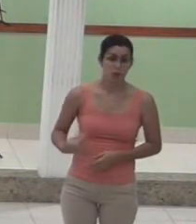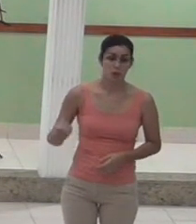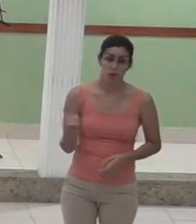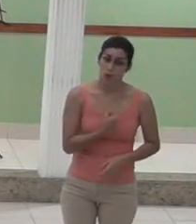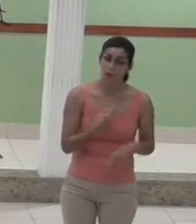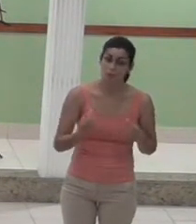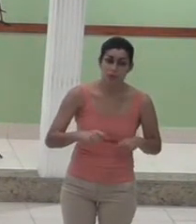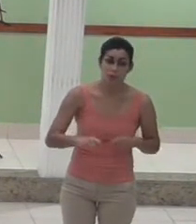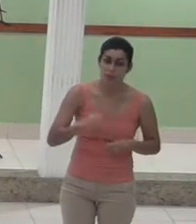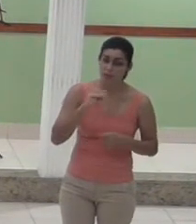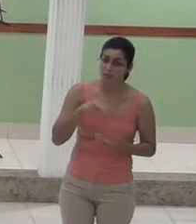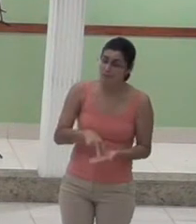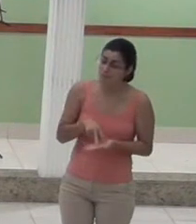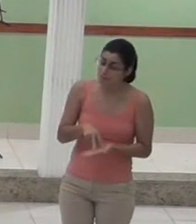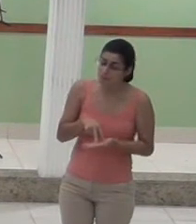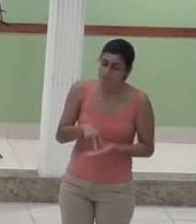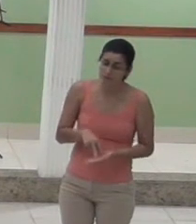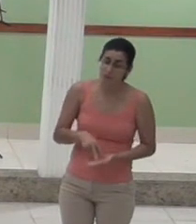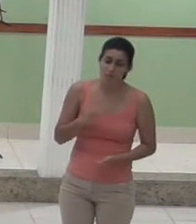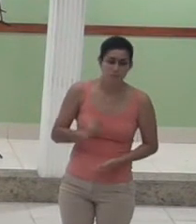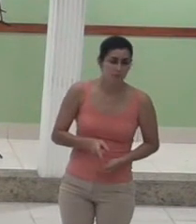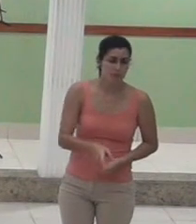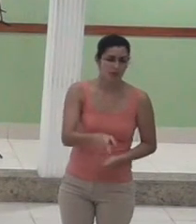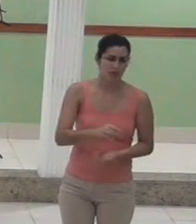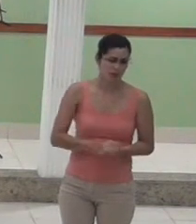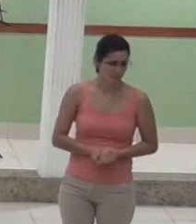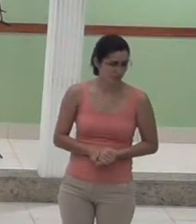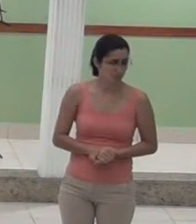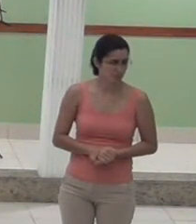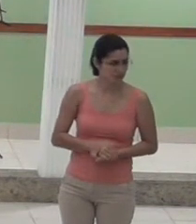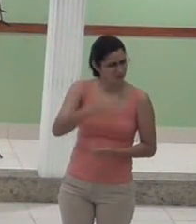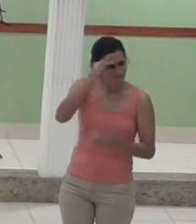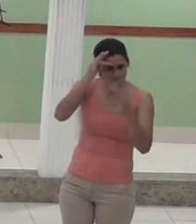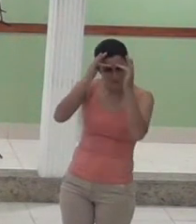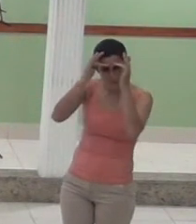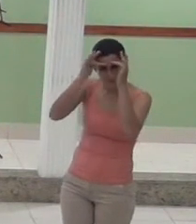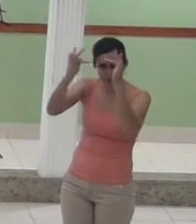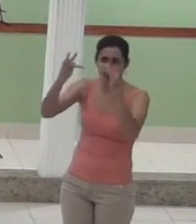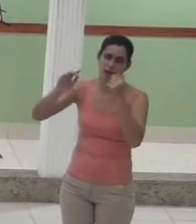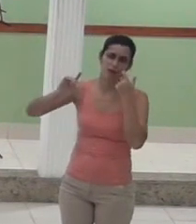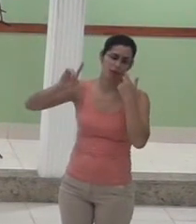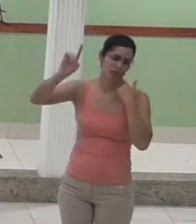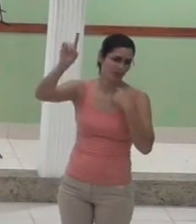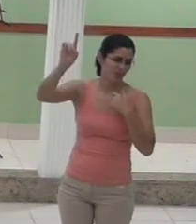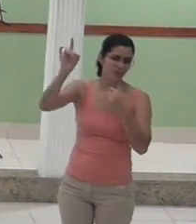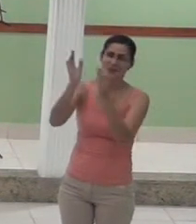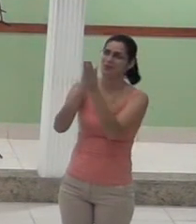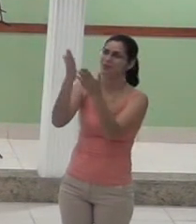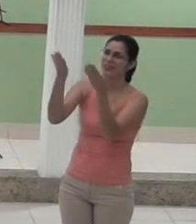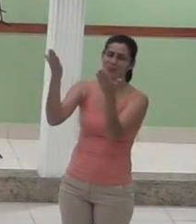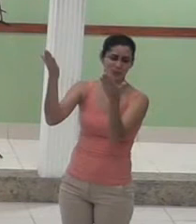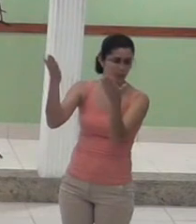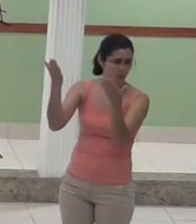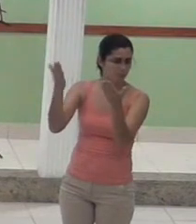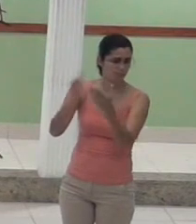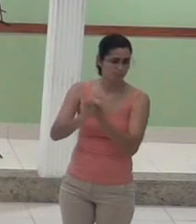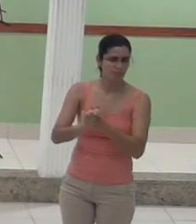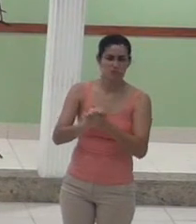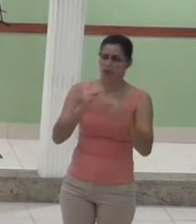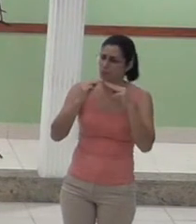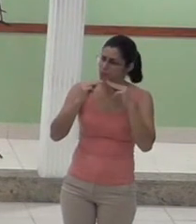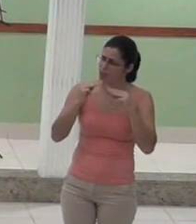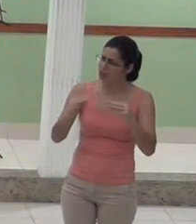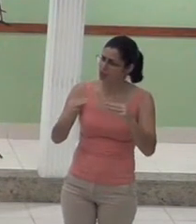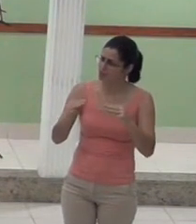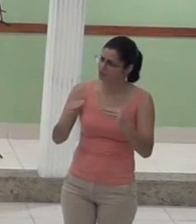firmes, fortes, constantes, fiéis a este Deus maravilhoso. Mensagem